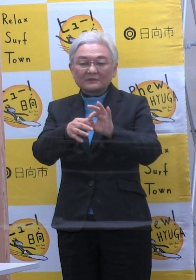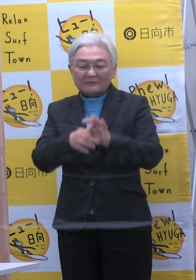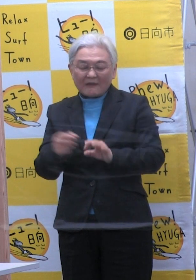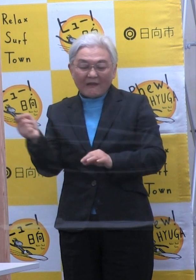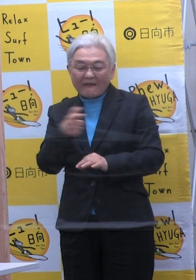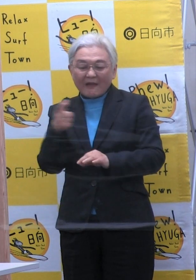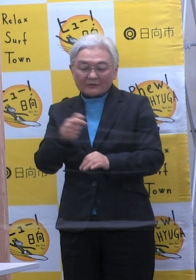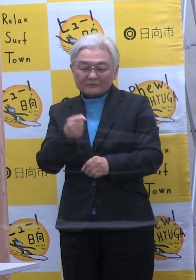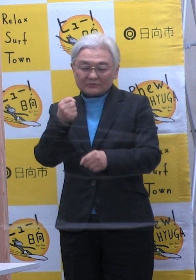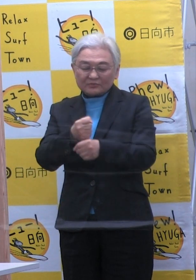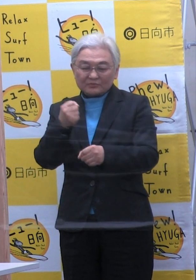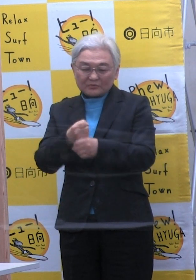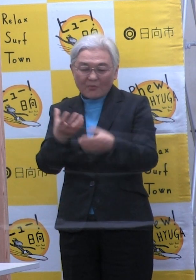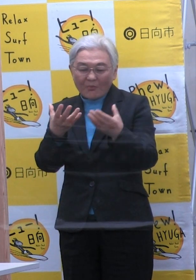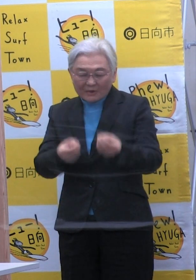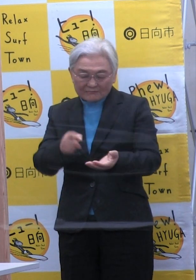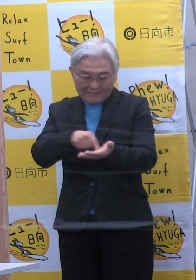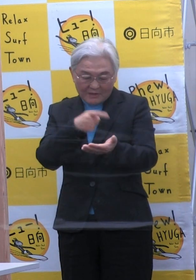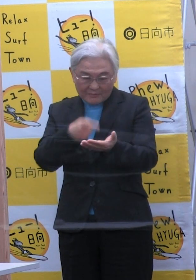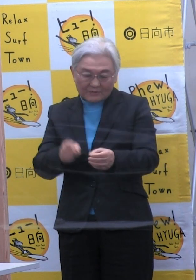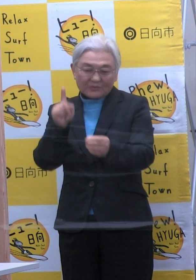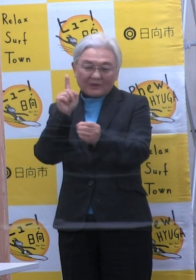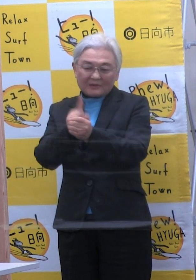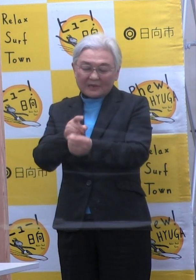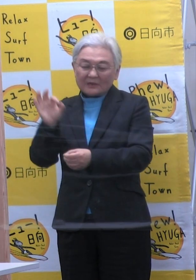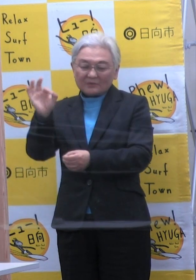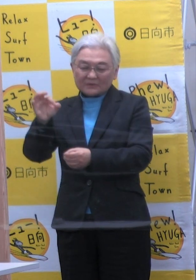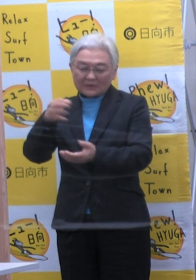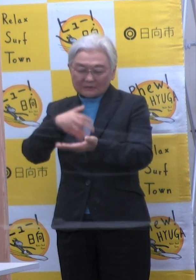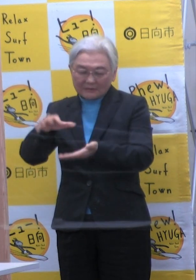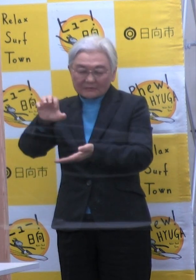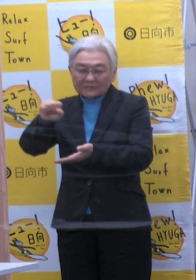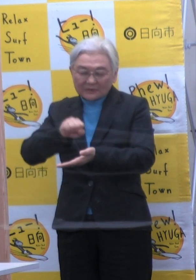完成に向けて、必要な予算を確保し、